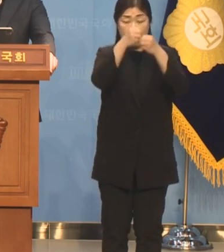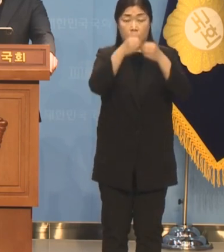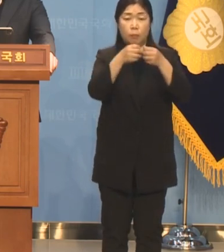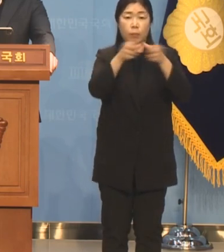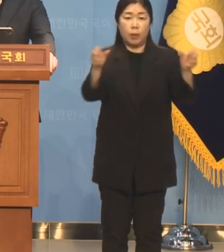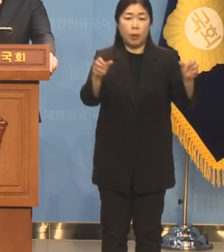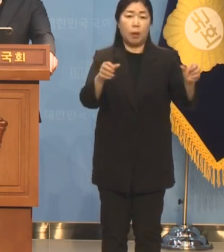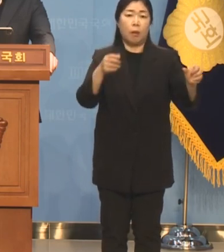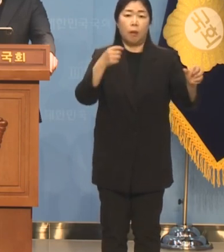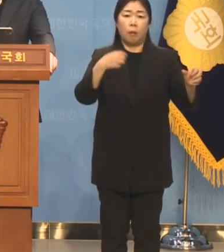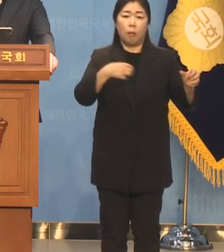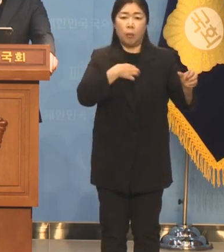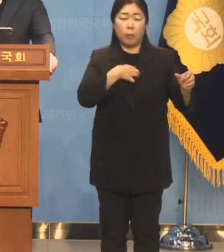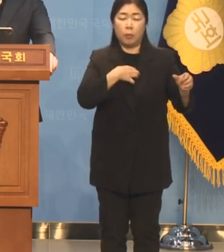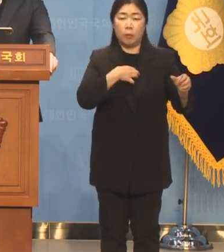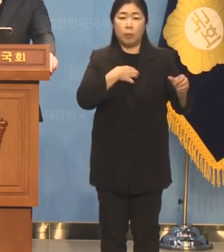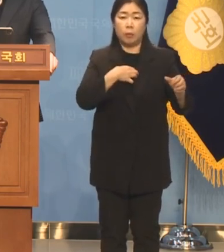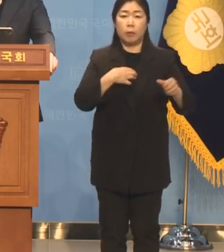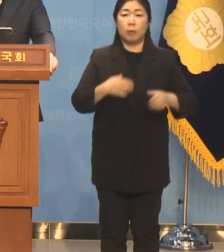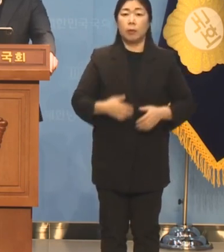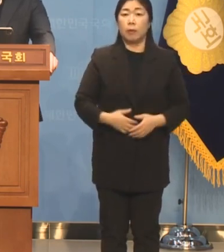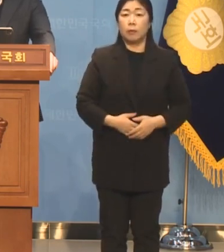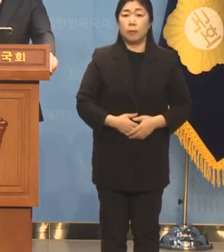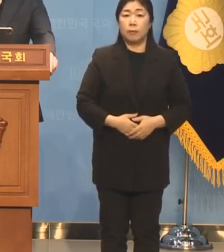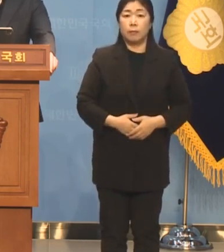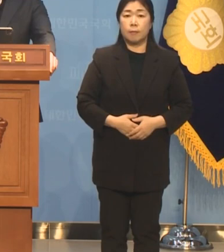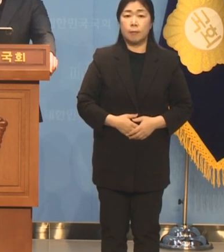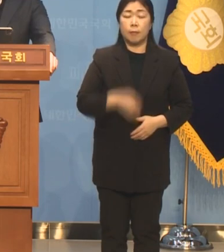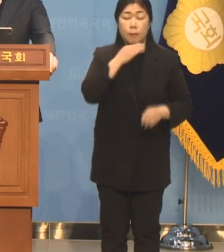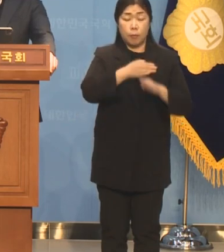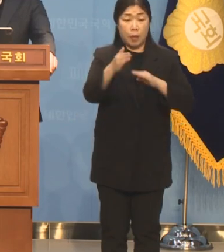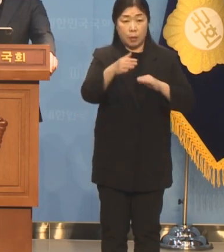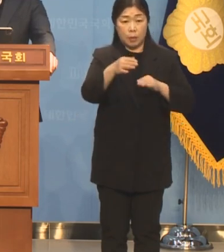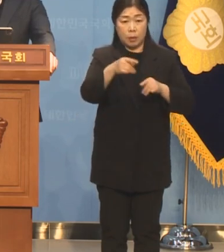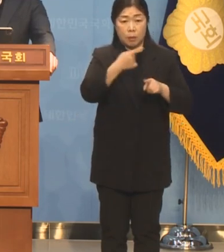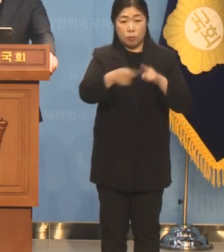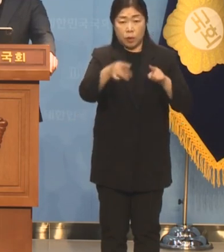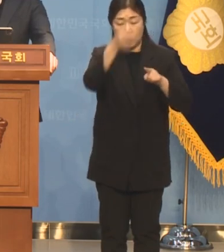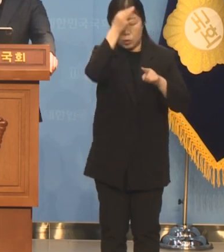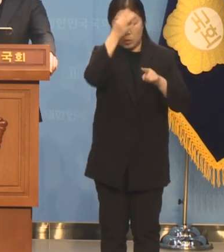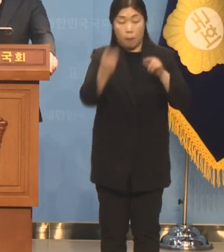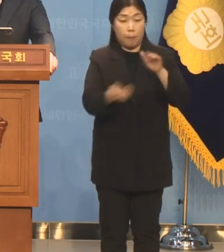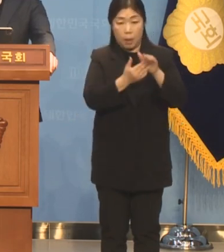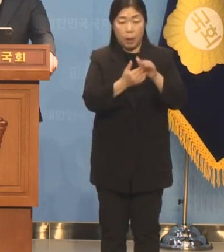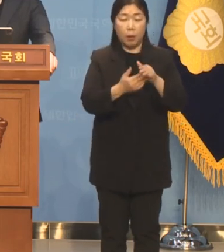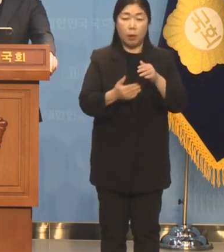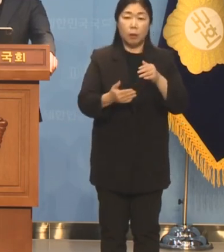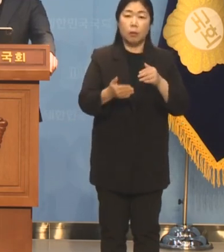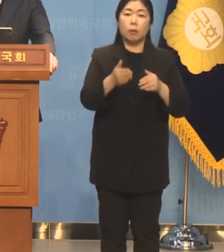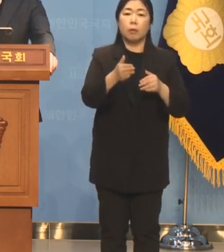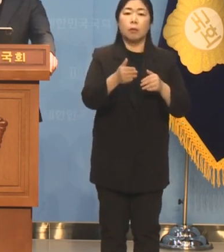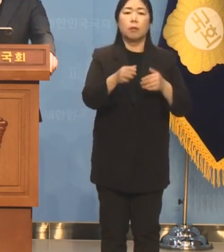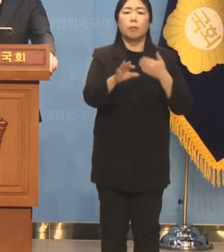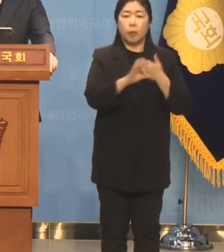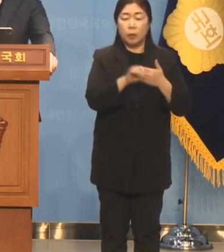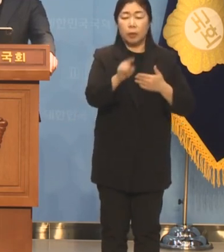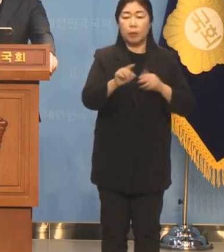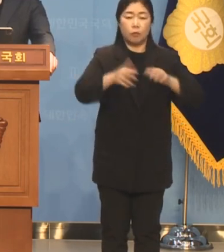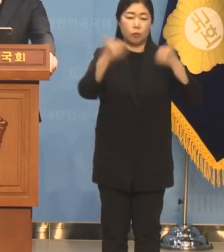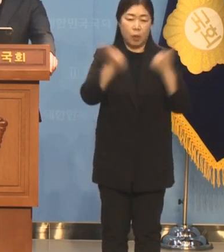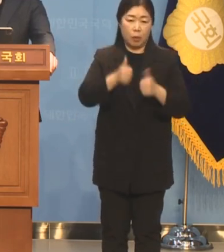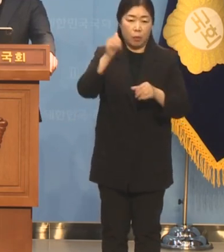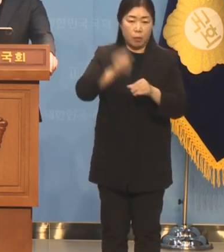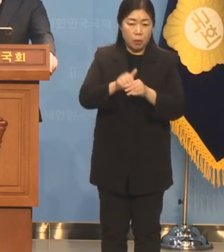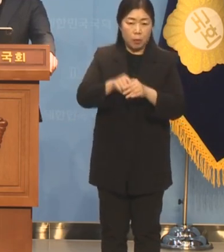위협이 가능합니다. 북한이 이렇게 호전성을 드러내는 것은 올해 총선을 앞둔 대한민국을 흔들고